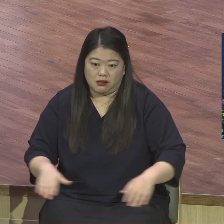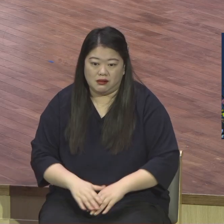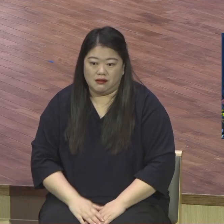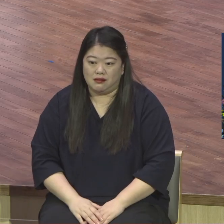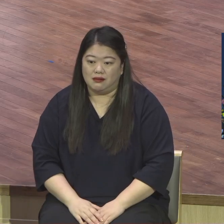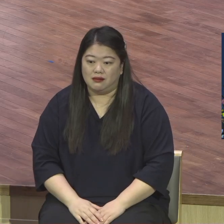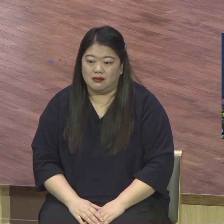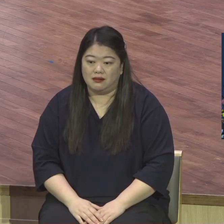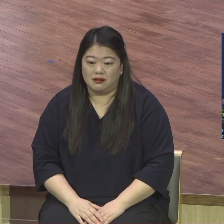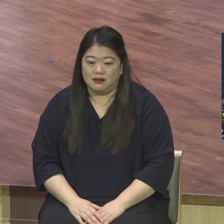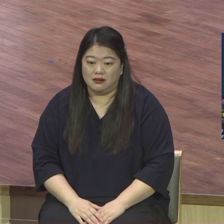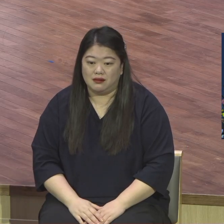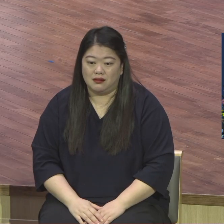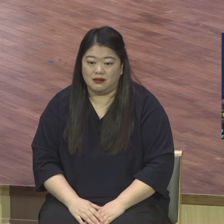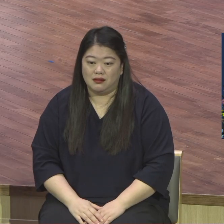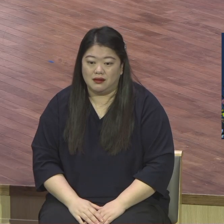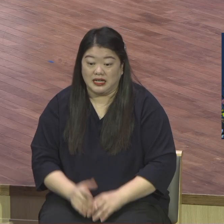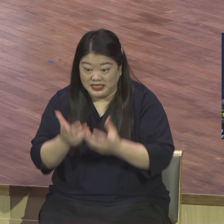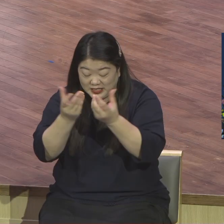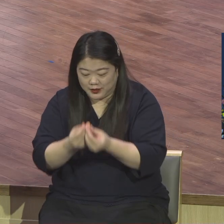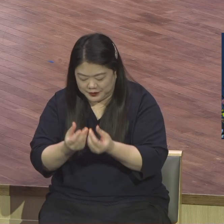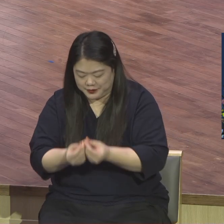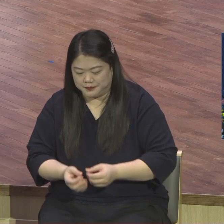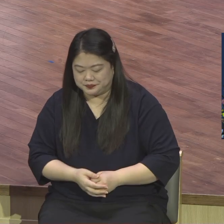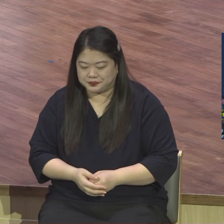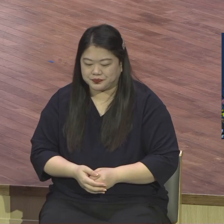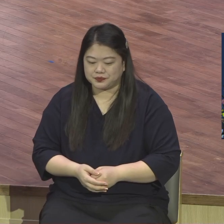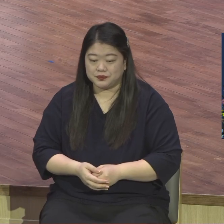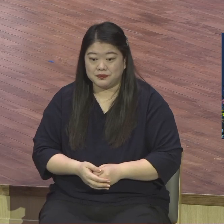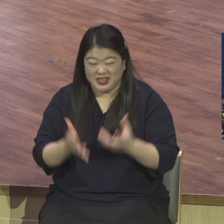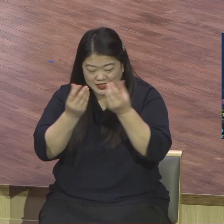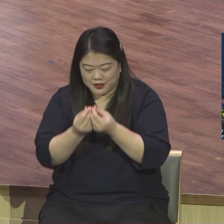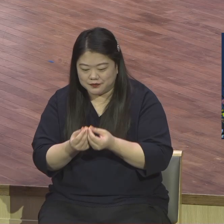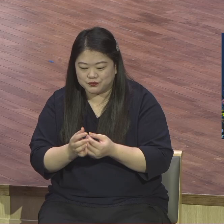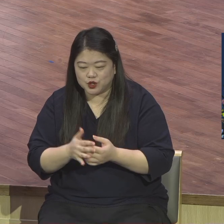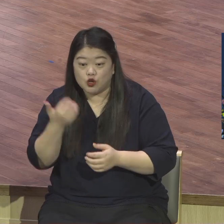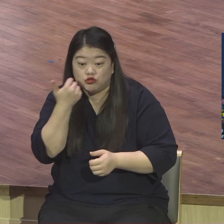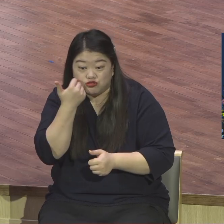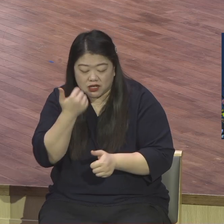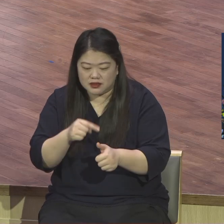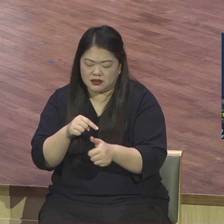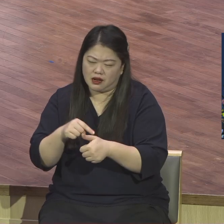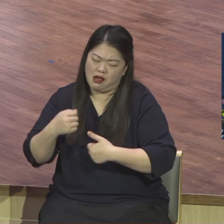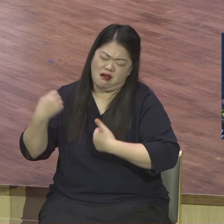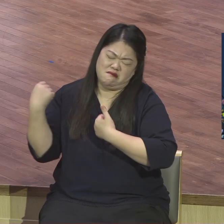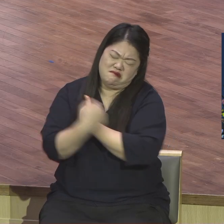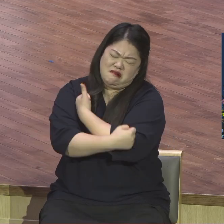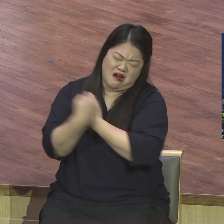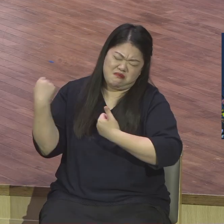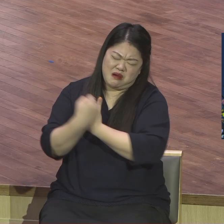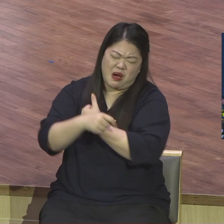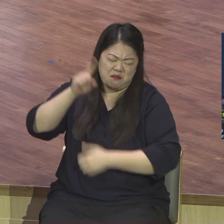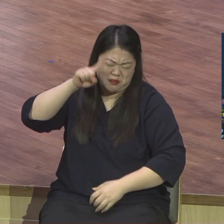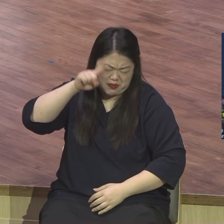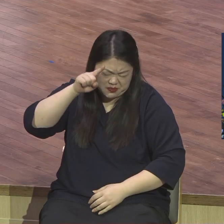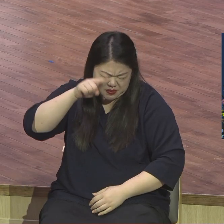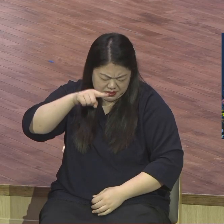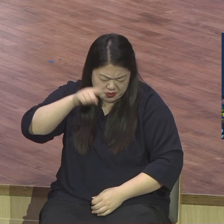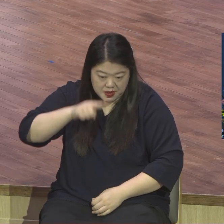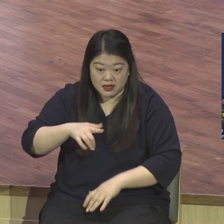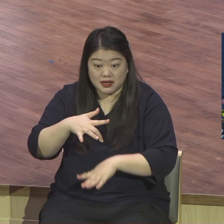그러니 예를 들어서 매일 매를 맞지 않으면 매를 맞고 사는